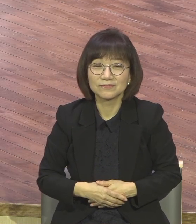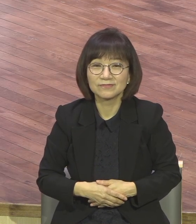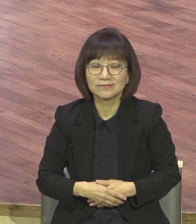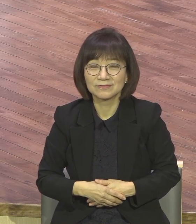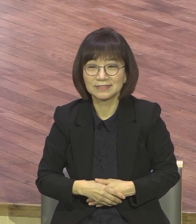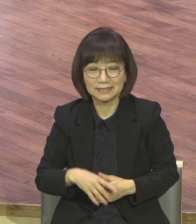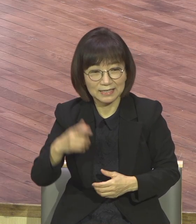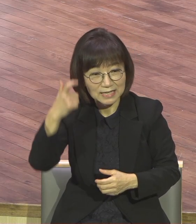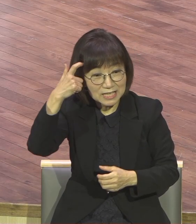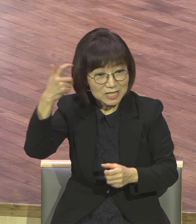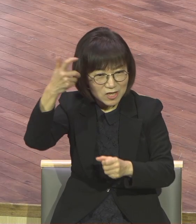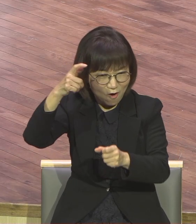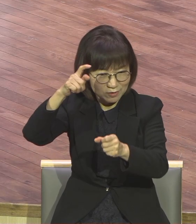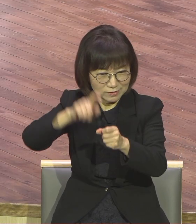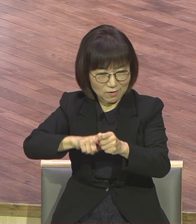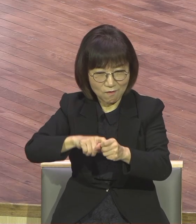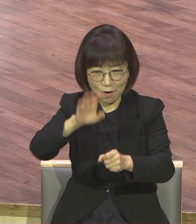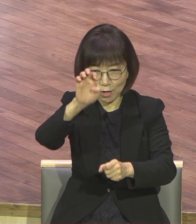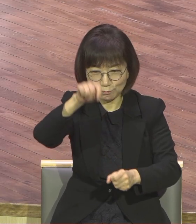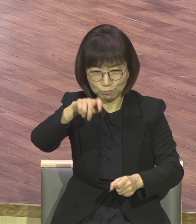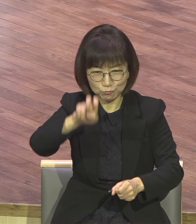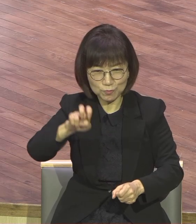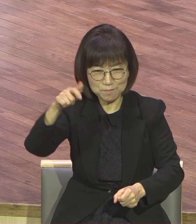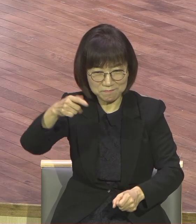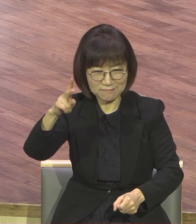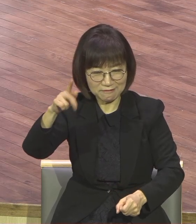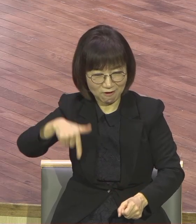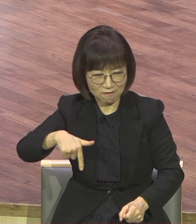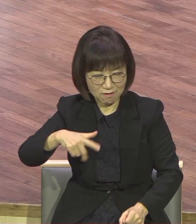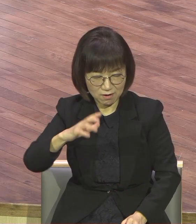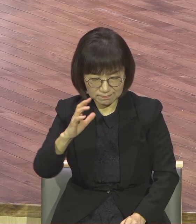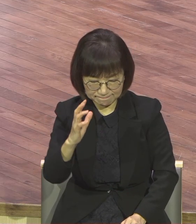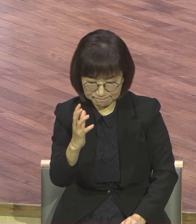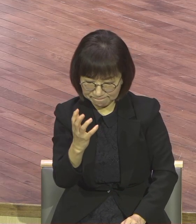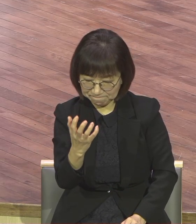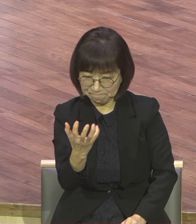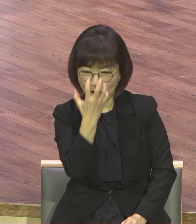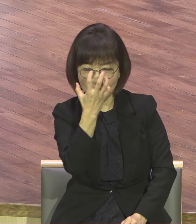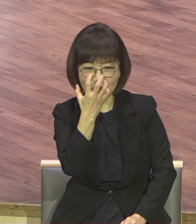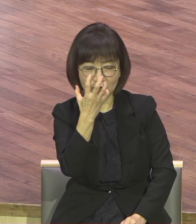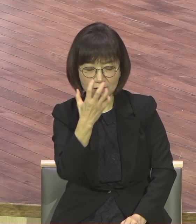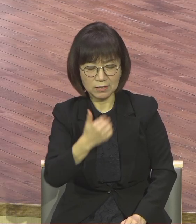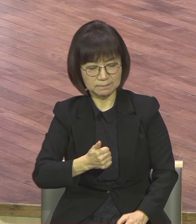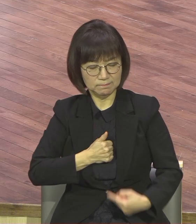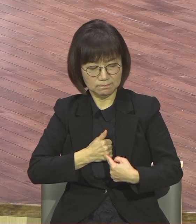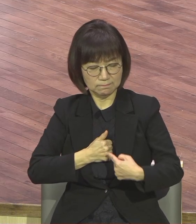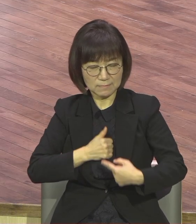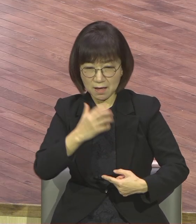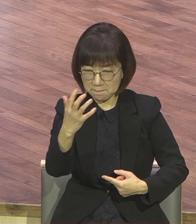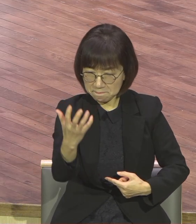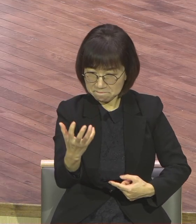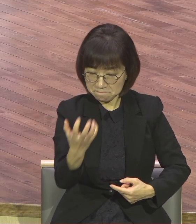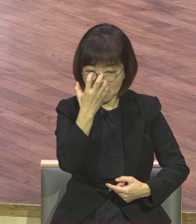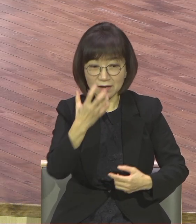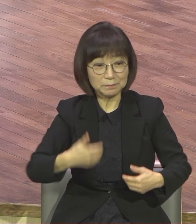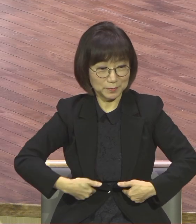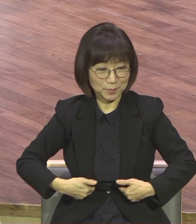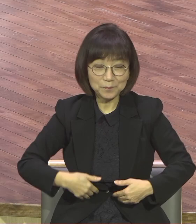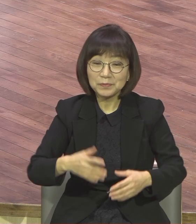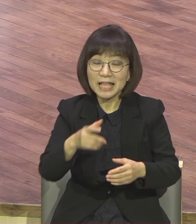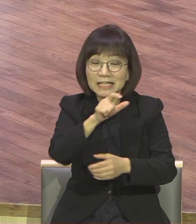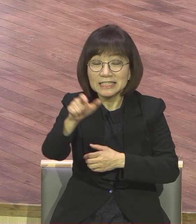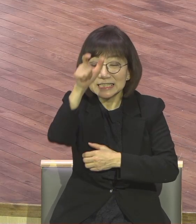한마디로 영적 품격이 있는 그런 삶이 시작돼야 된다. 신학적으로